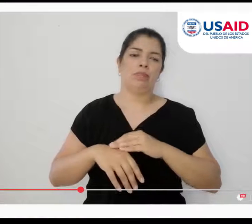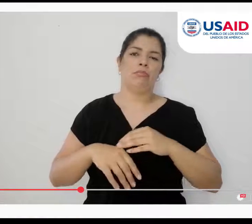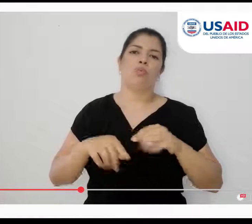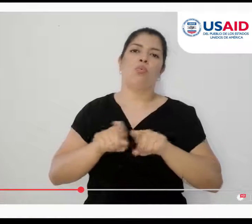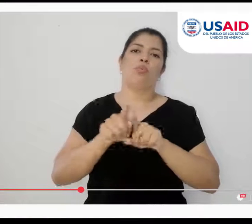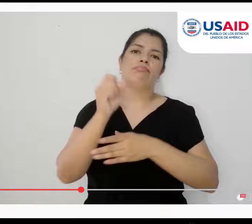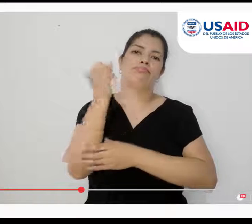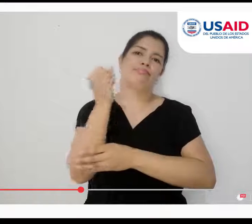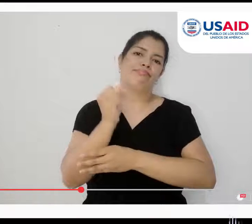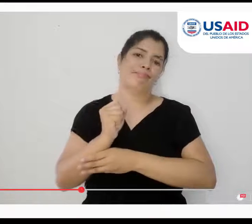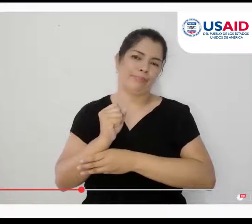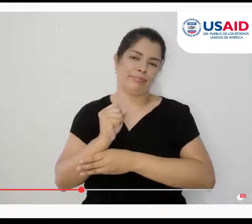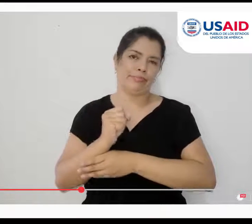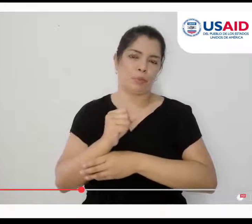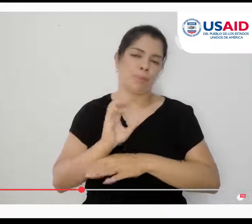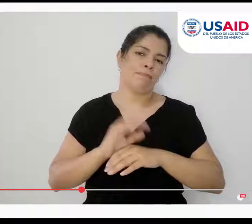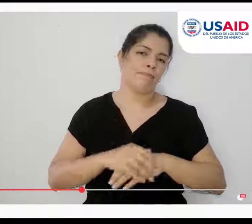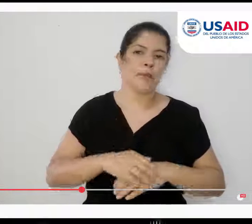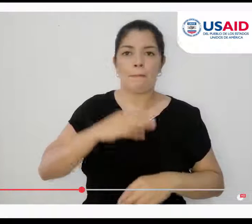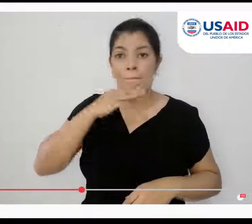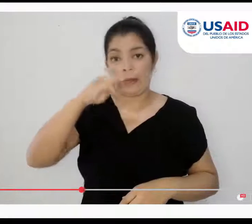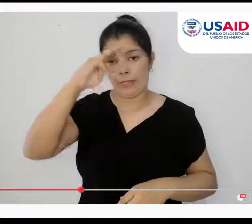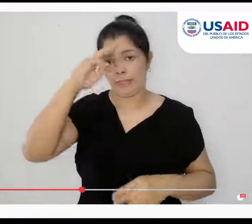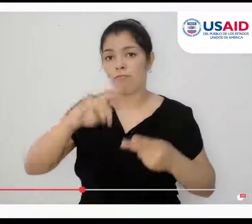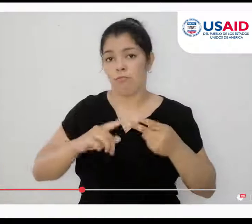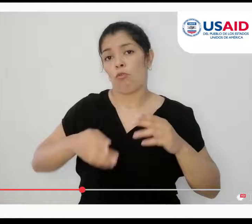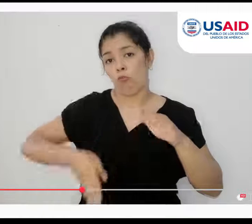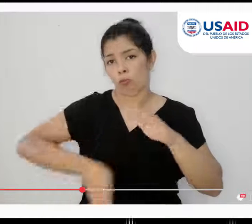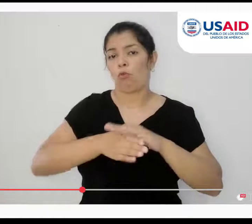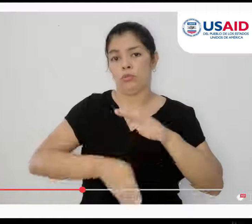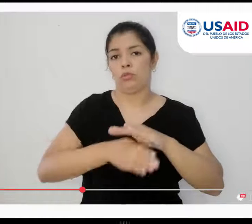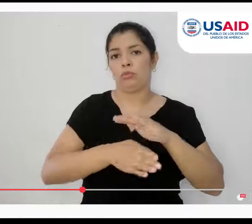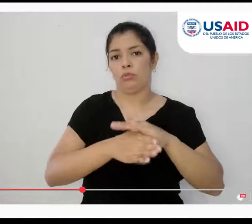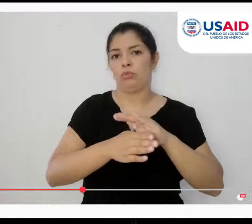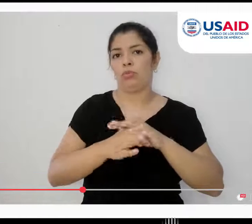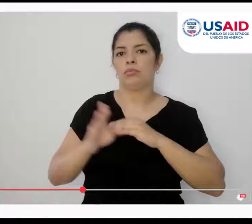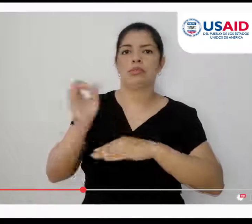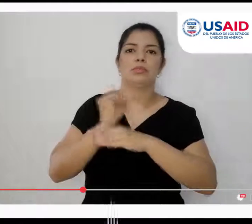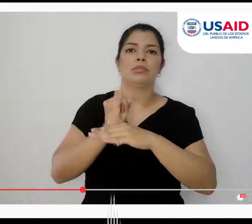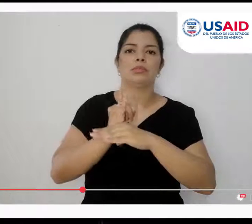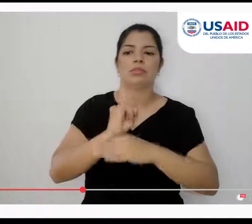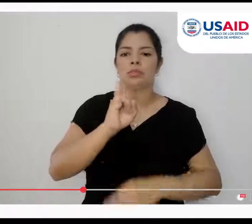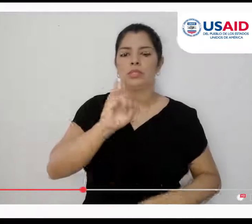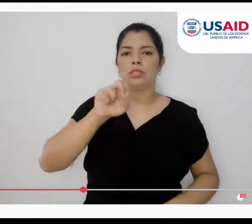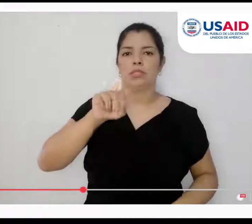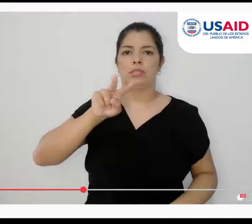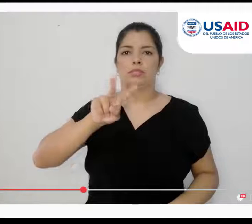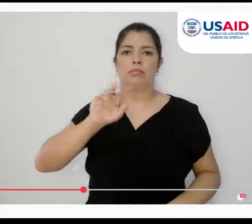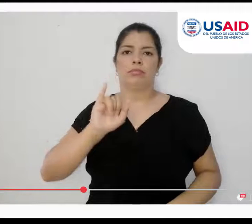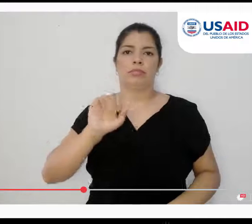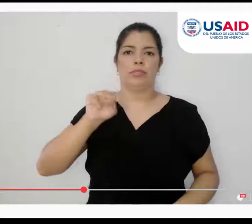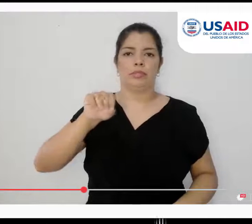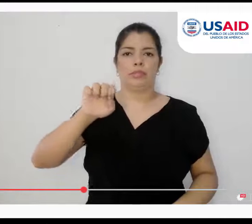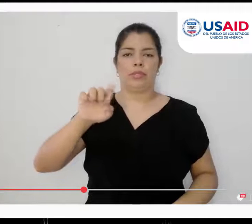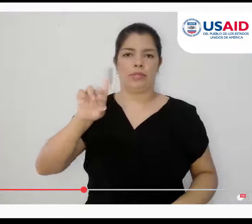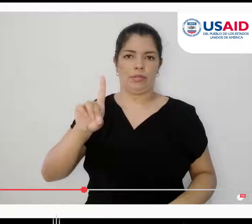viviendas. Medellín, por ejemplo, se ha sostenido desde el Instituto de Vivienda